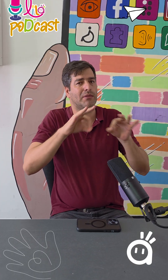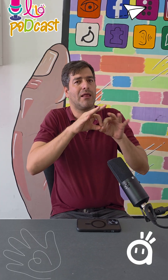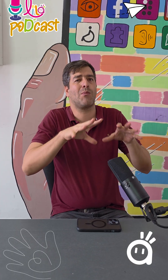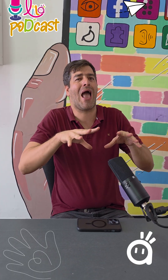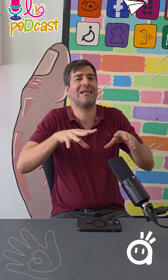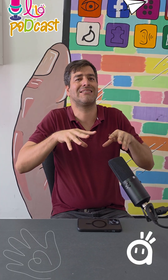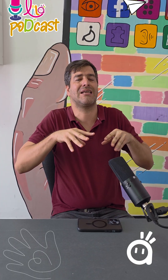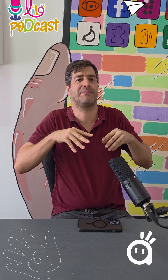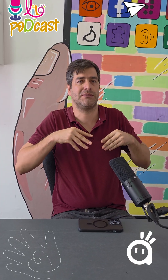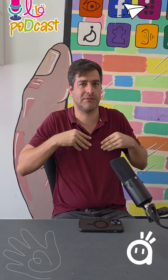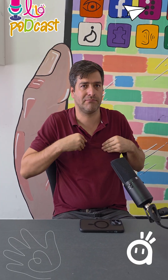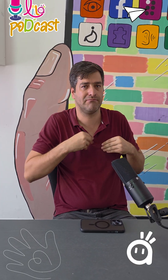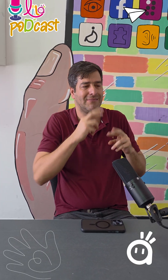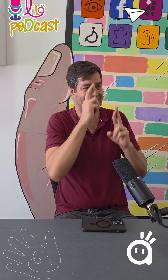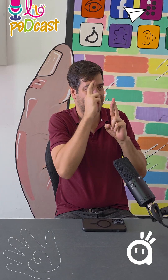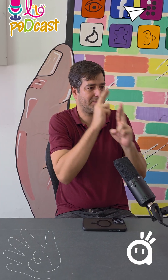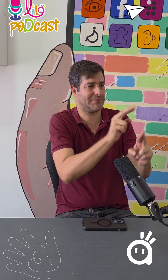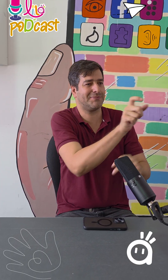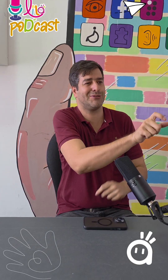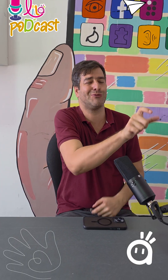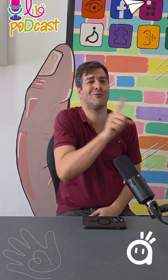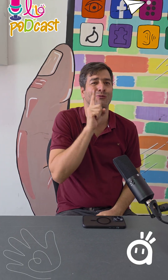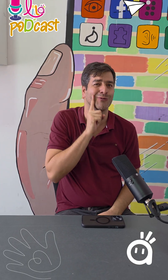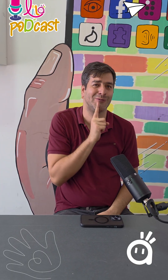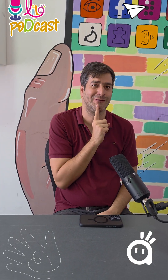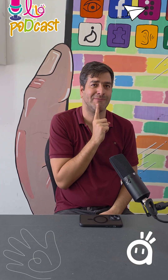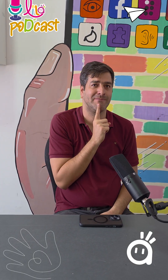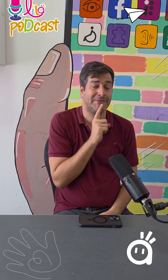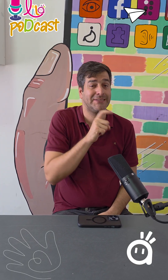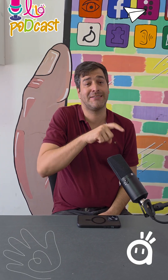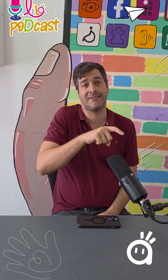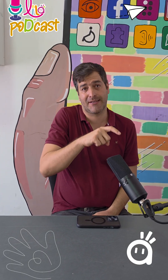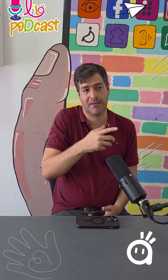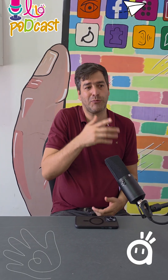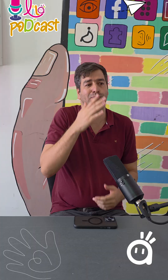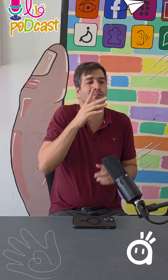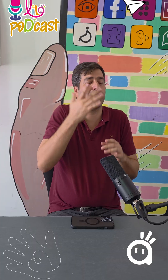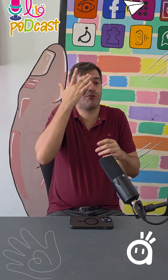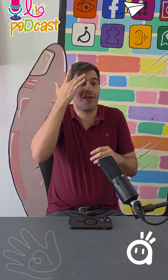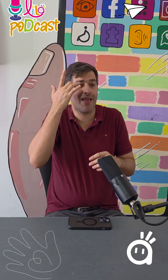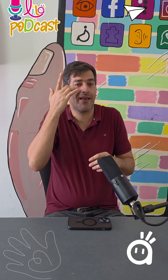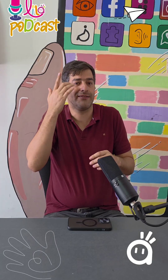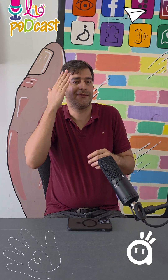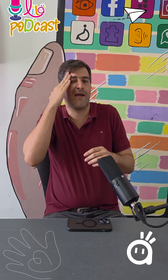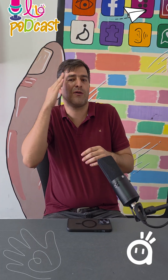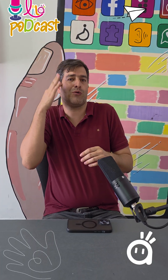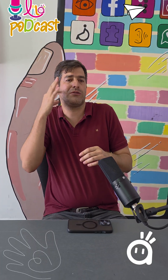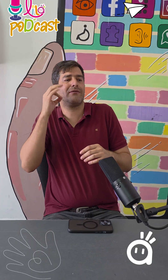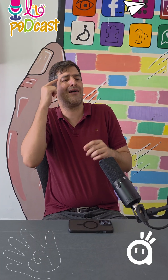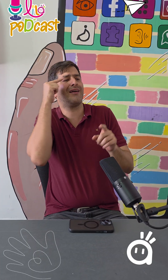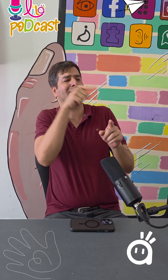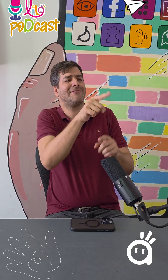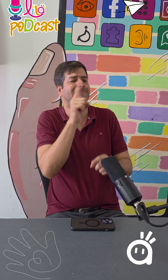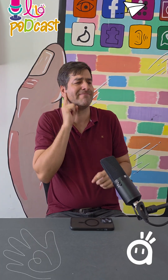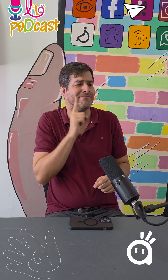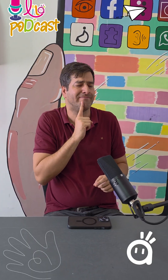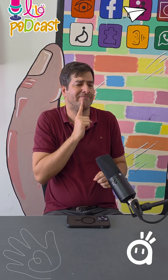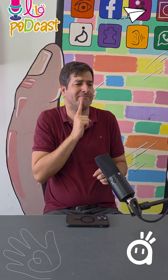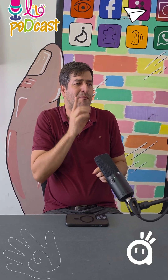Y para la sociedad, que empecemos a aceptar las diferencias que existen, las diferencias y diversidad lingüística, que eso es lo que nos